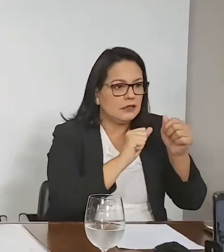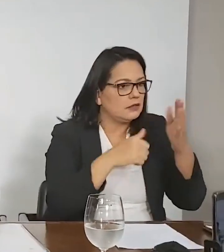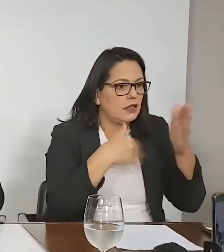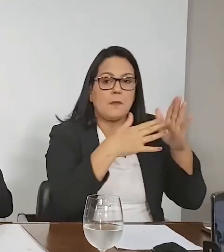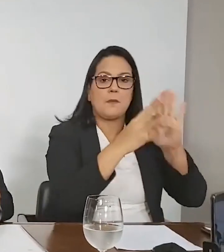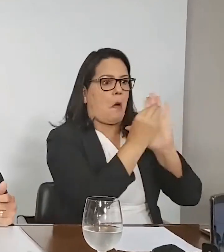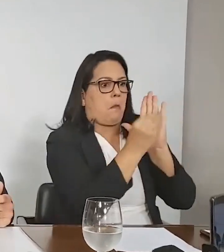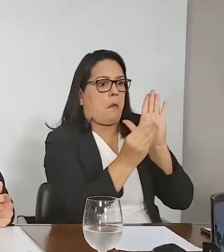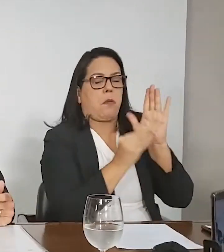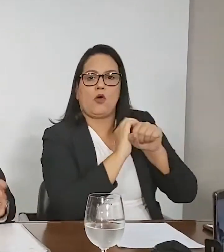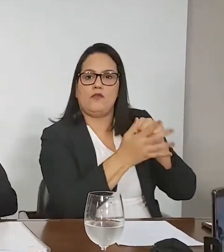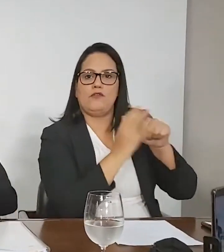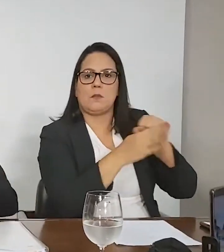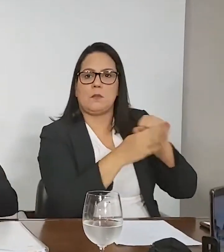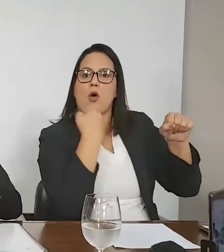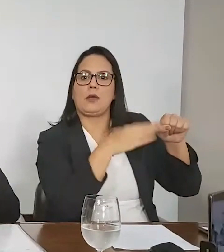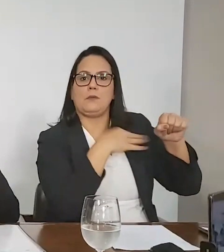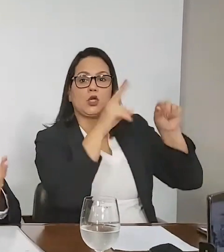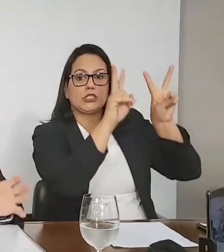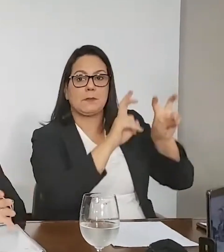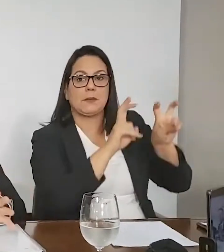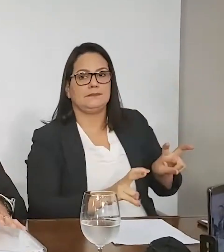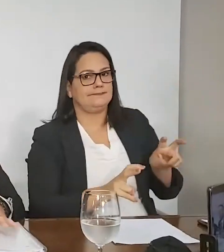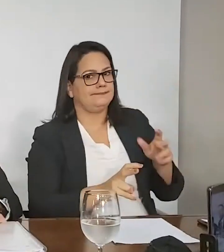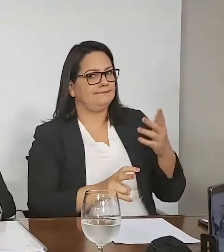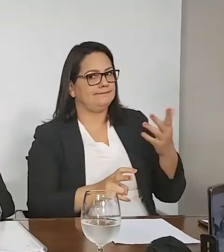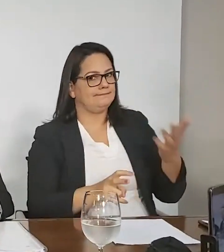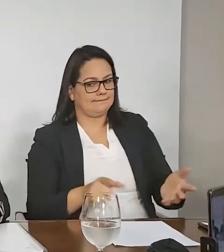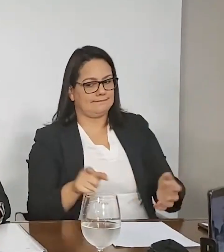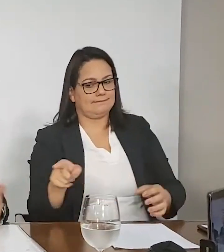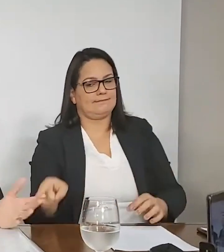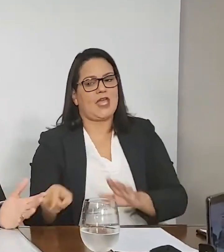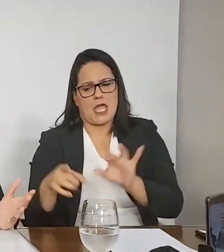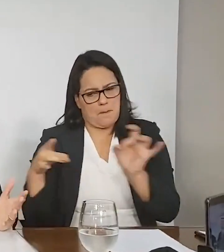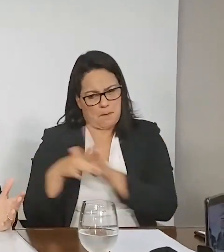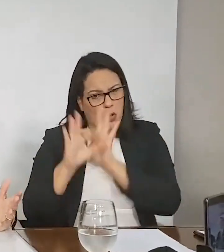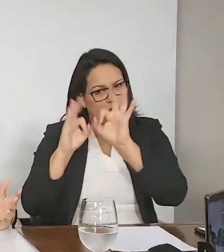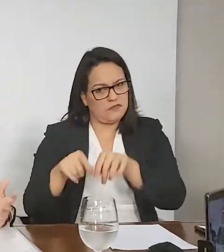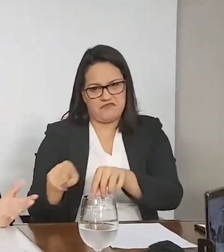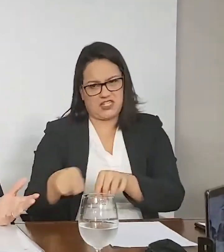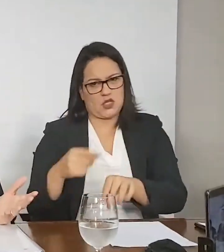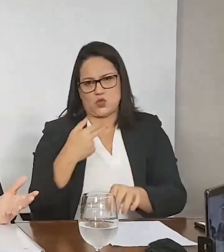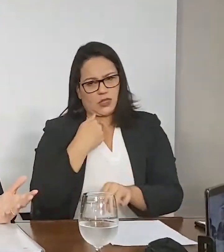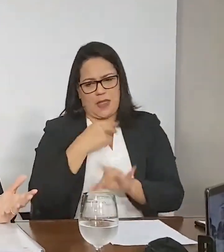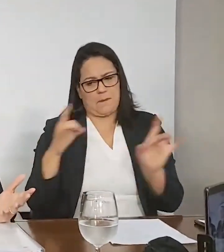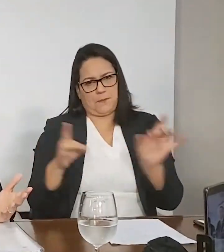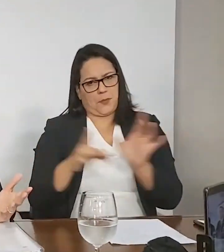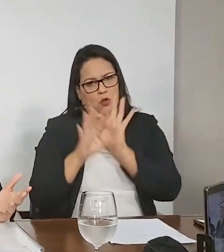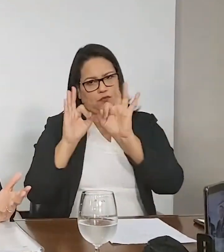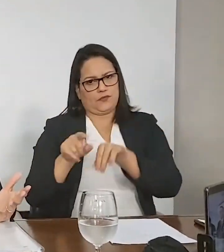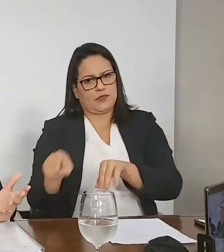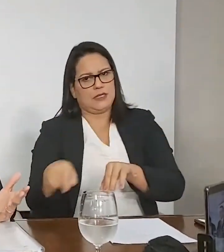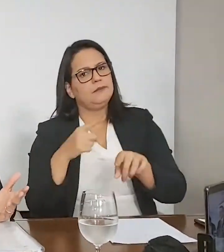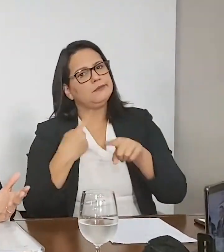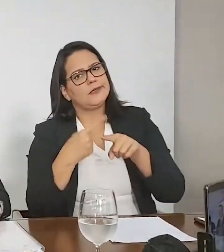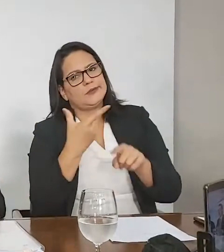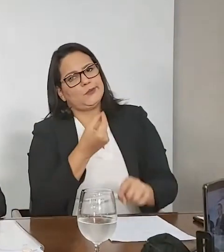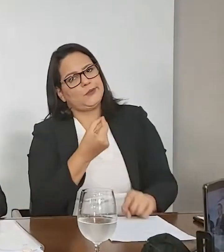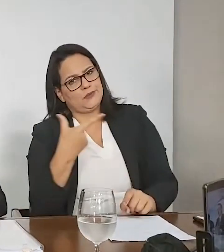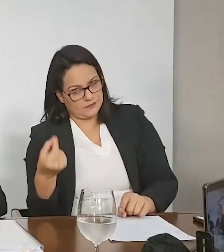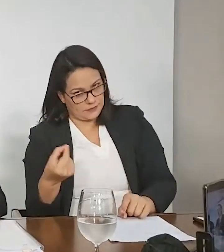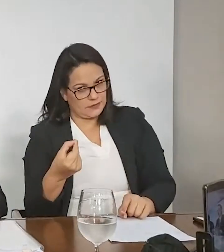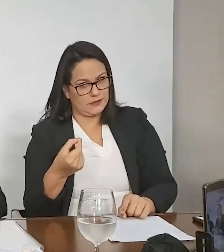o ano passado. Isso aqui de meados do ano passado. Não poderia ser conclusivo sobre 2020 realmente.